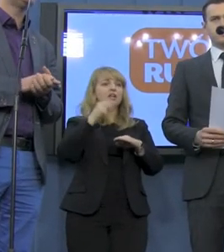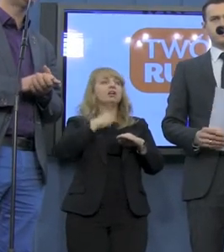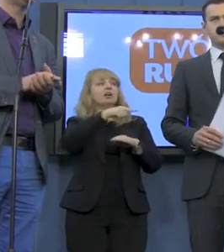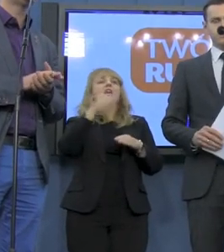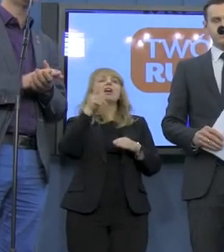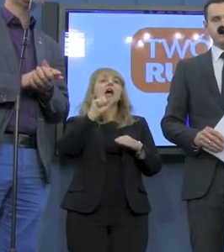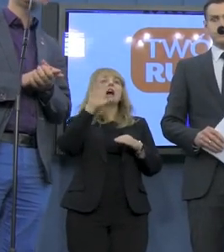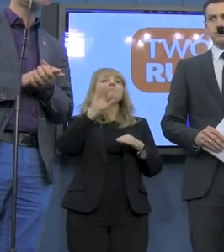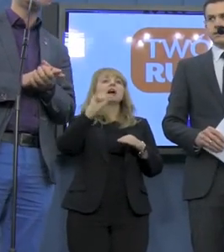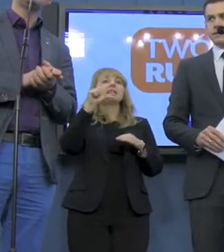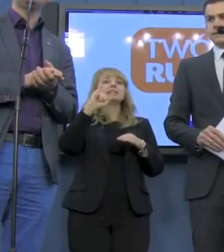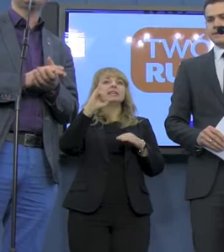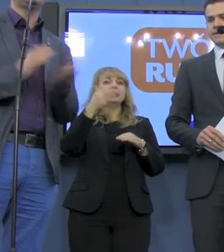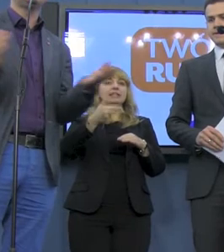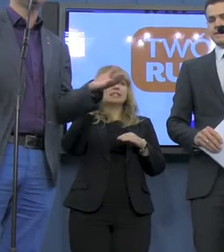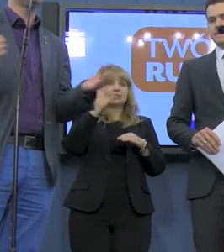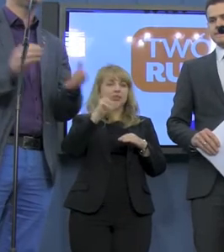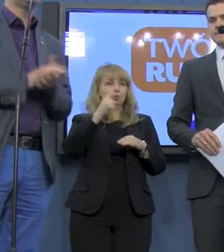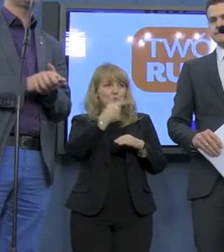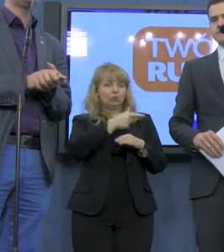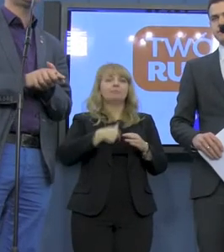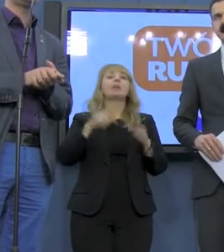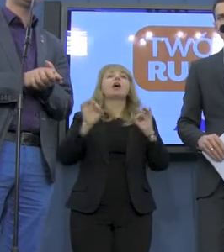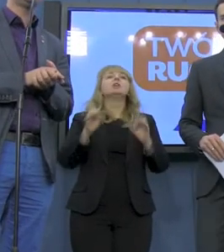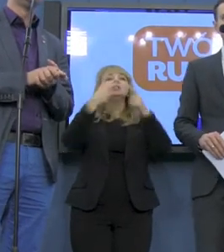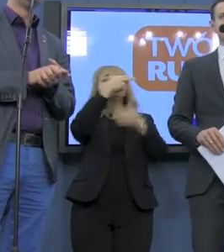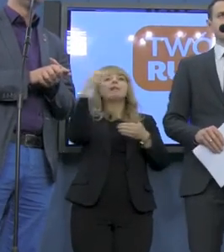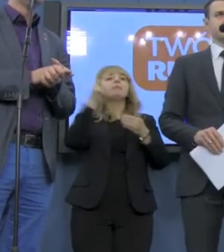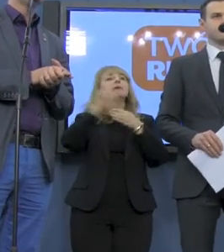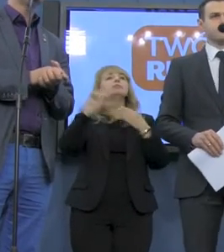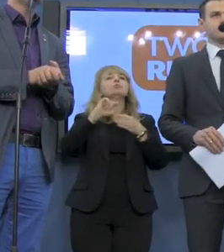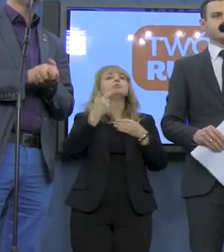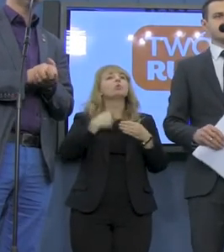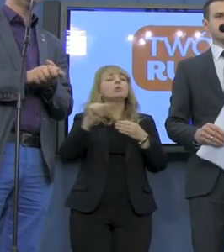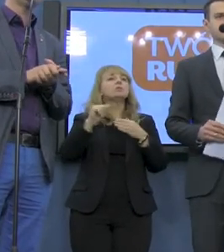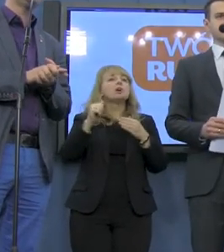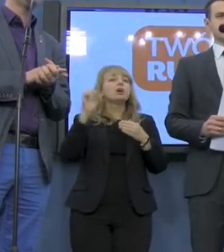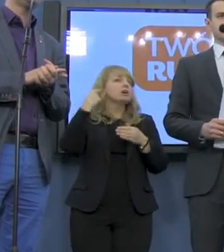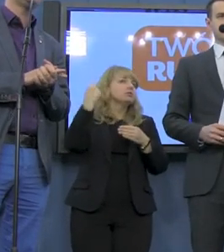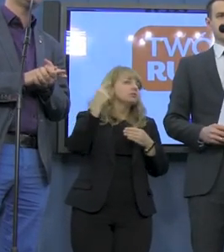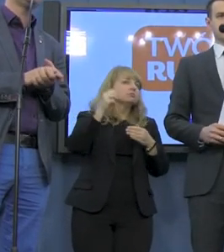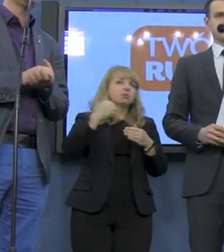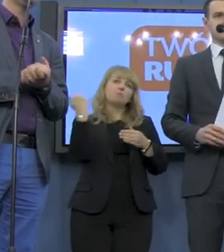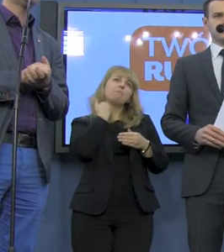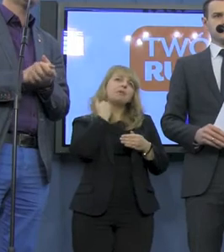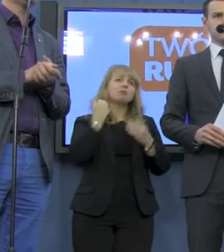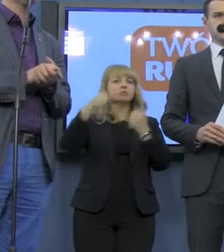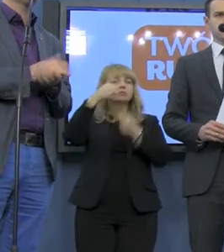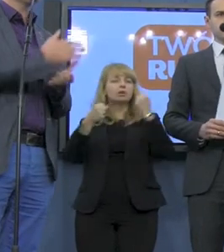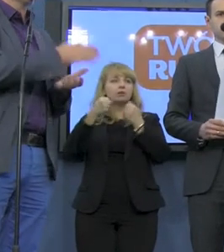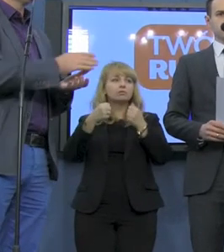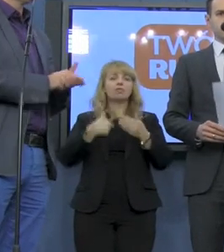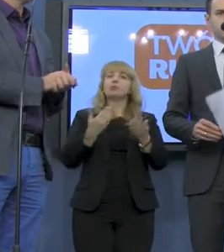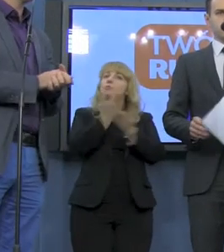Michał Kabaciński. Dzisiaj naszym tematem będzie to, co bulwersuje Państwa od wielu dni, czyli pijani kierowcy. Oto propozycje